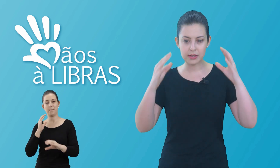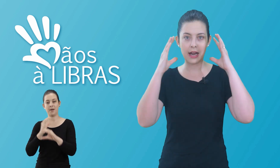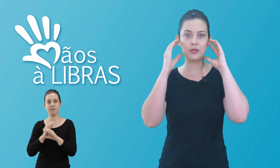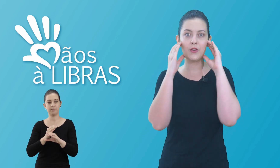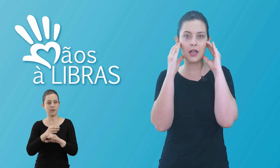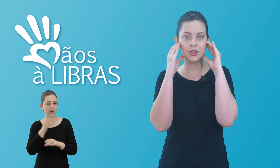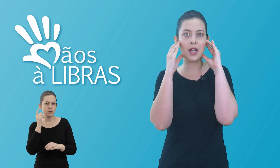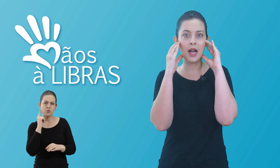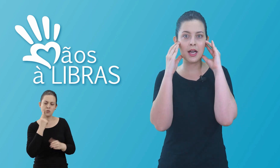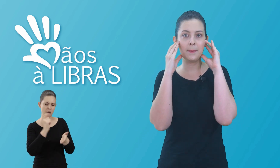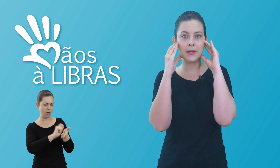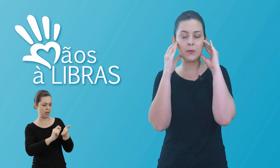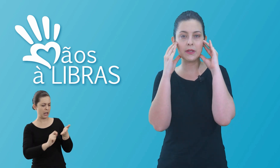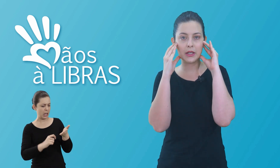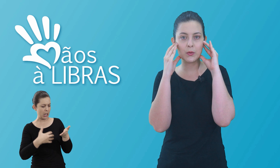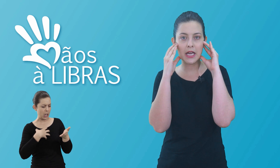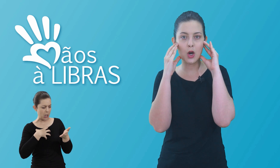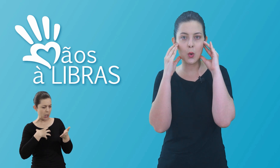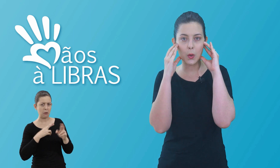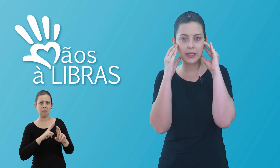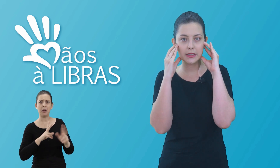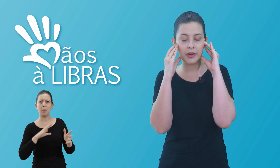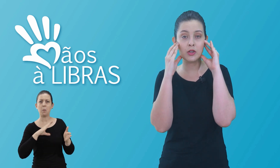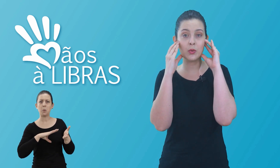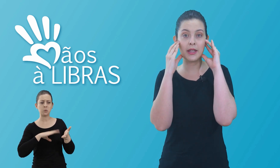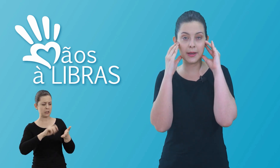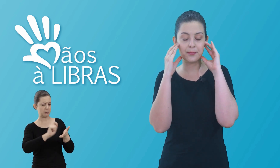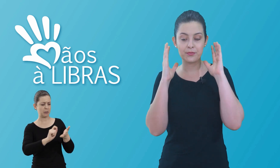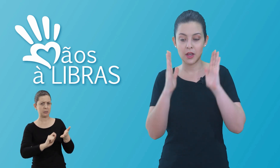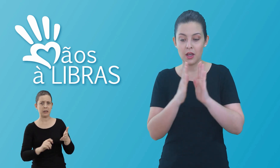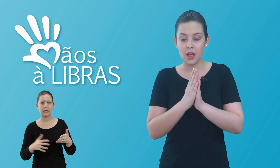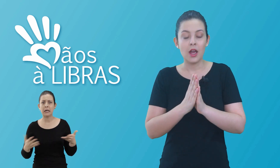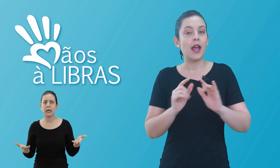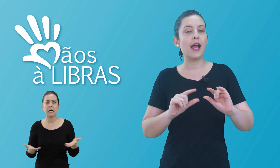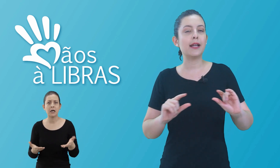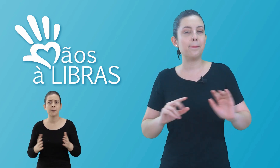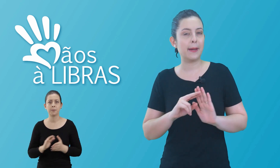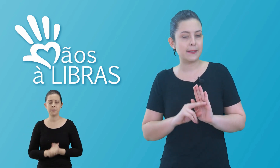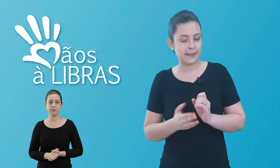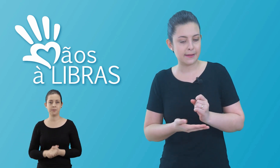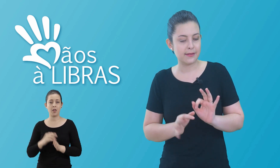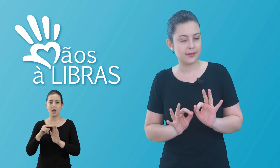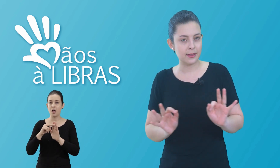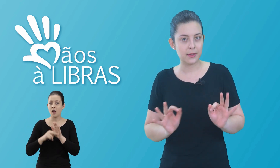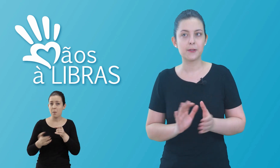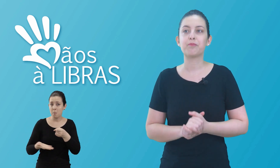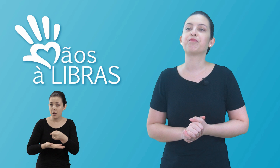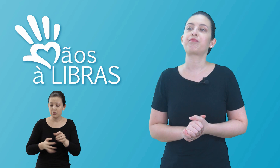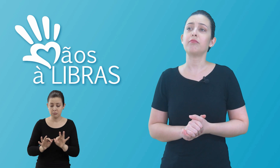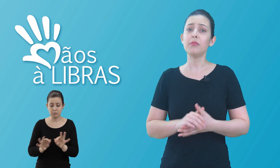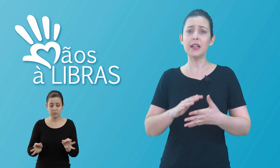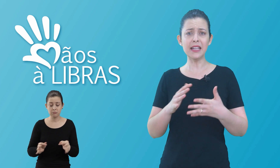que o surdo escreve diferente. Ai, meu Deus, e agora? Faz o quê? Regra básica,